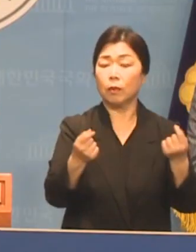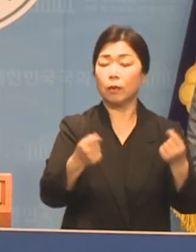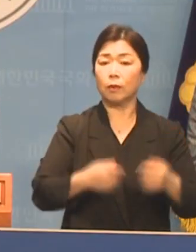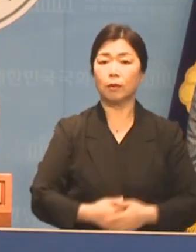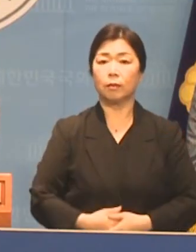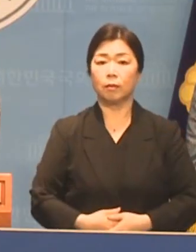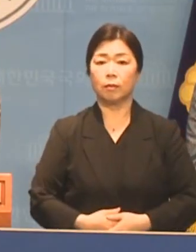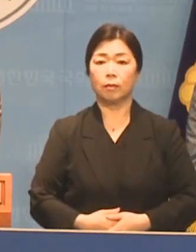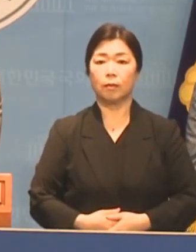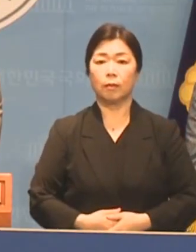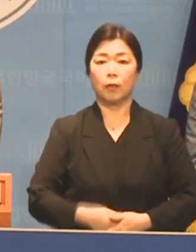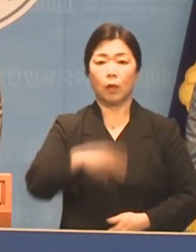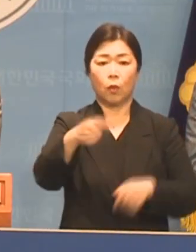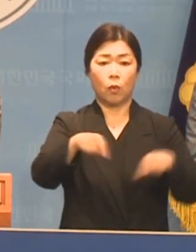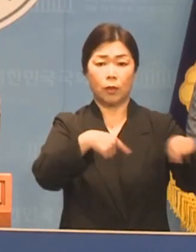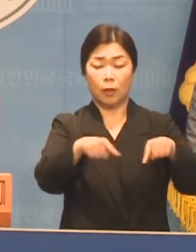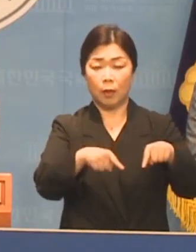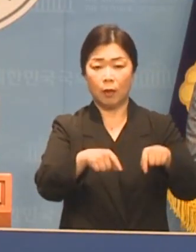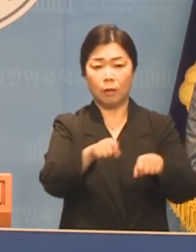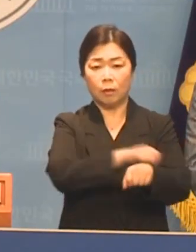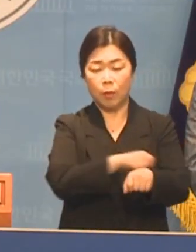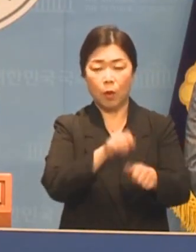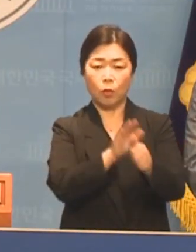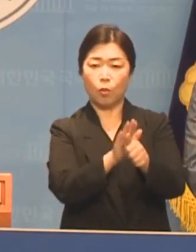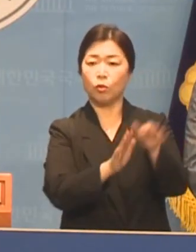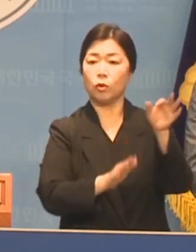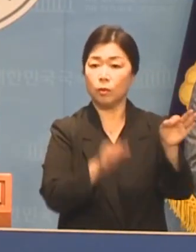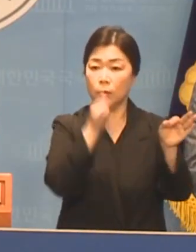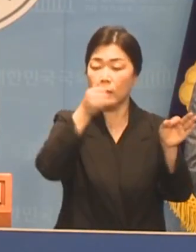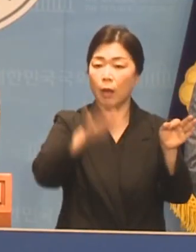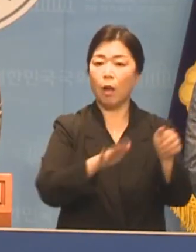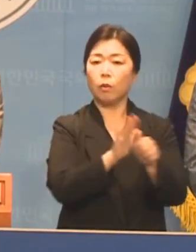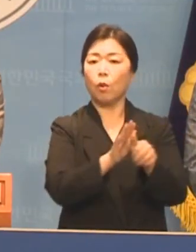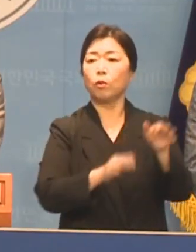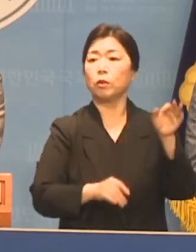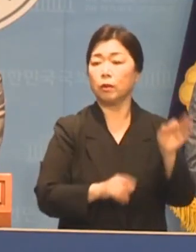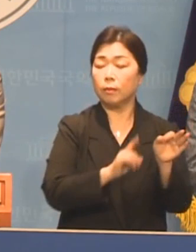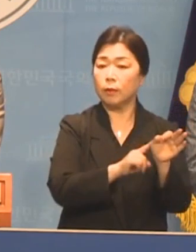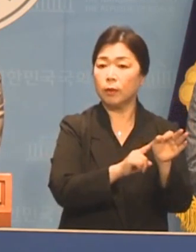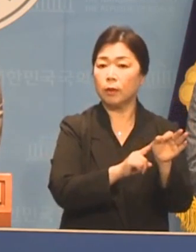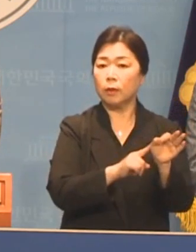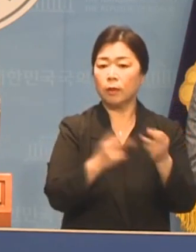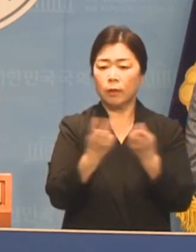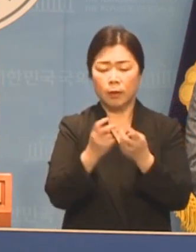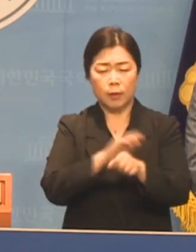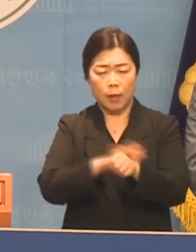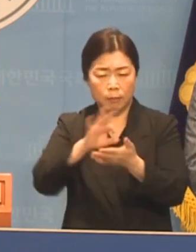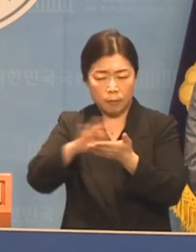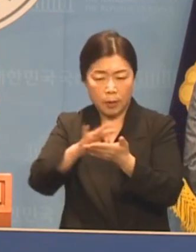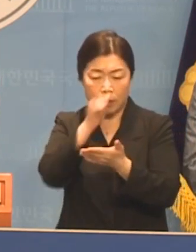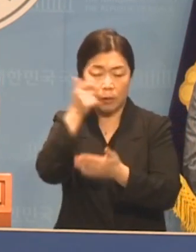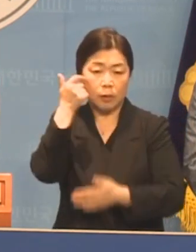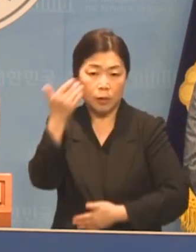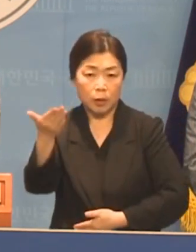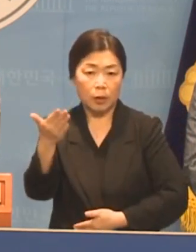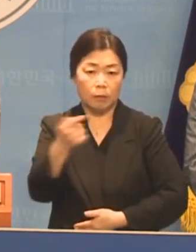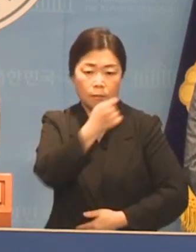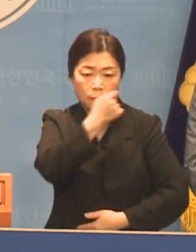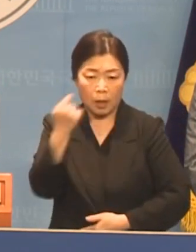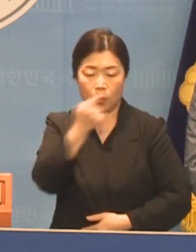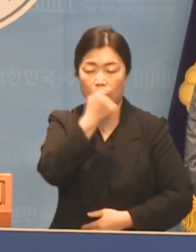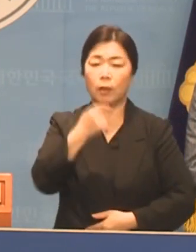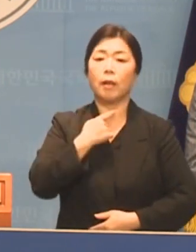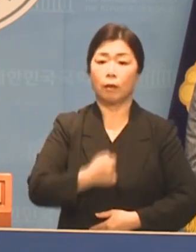경기도 도지사의 특별조정 교부금이 있는데 그 교부금이 어떻게 잘 집행되는지 다 확인을